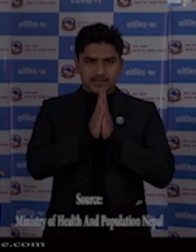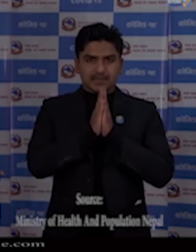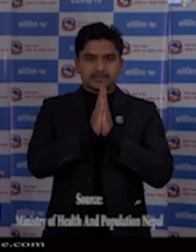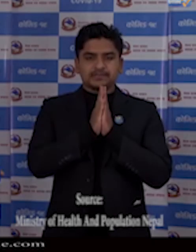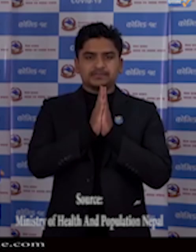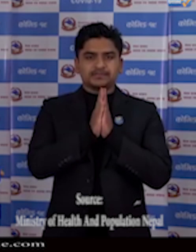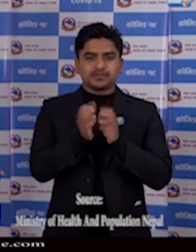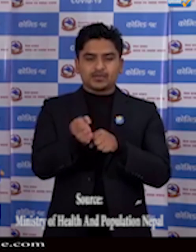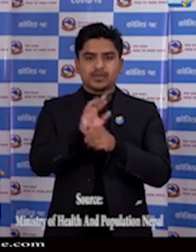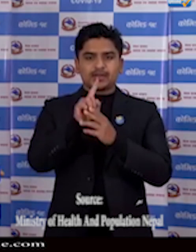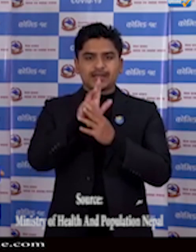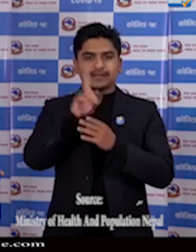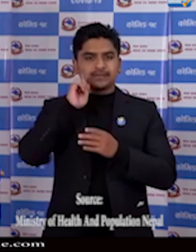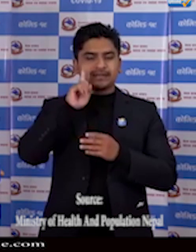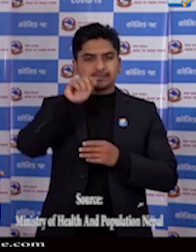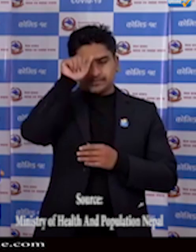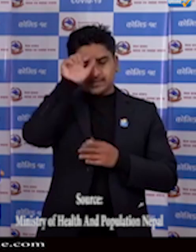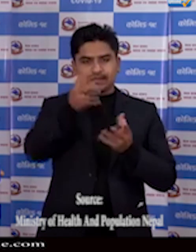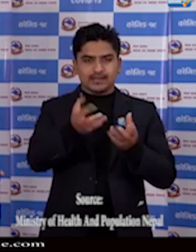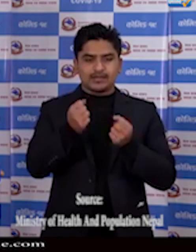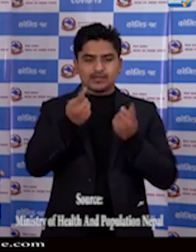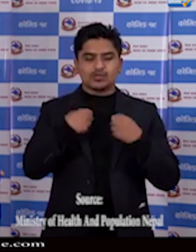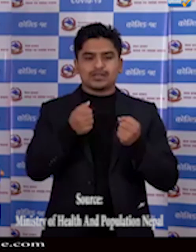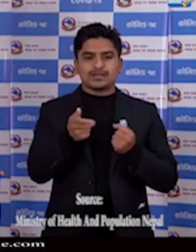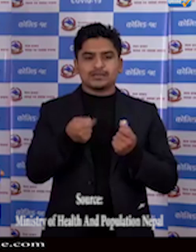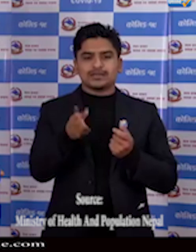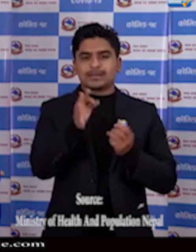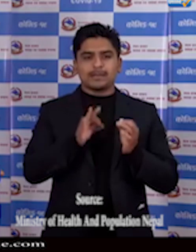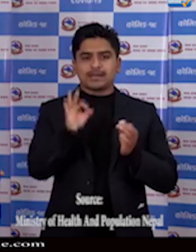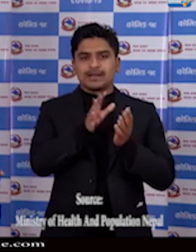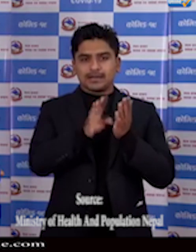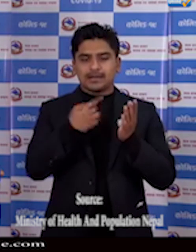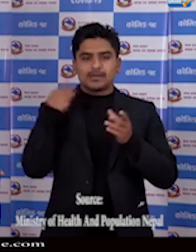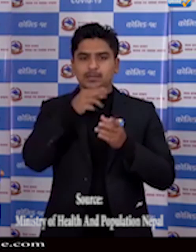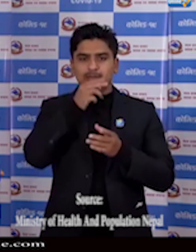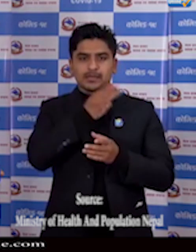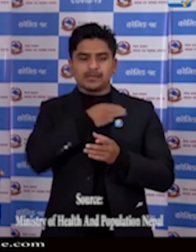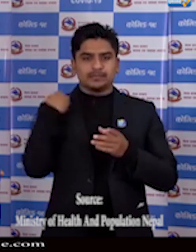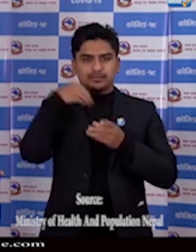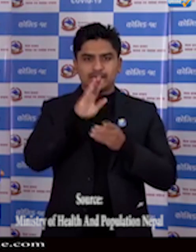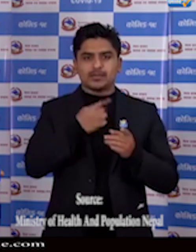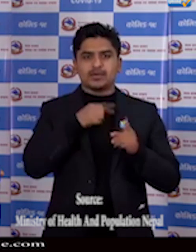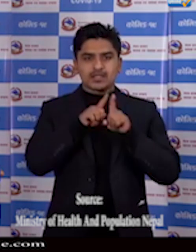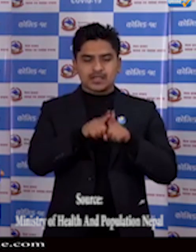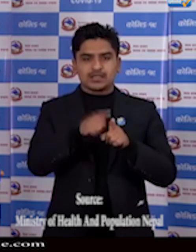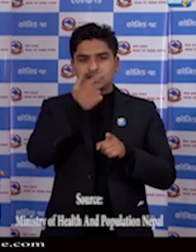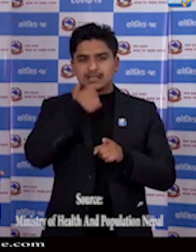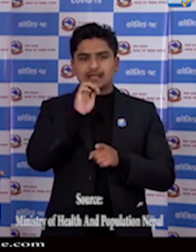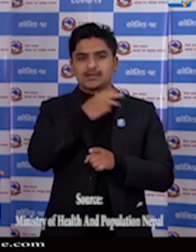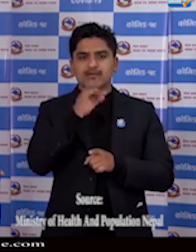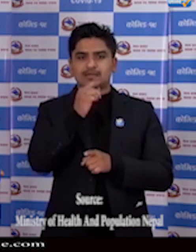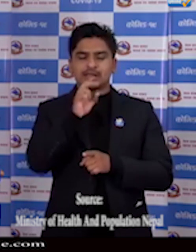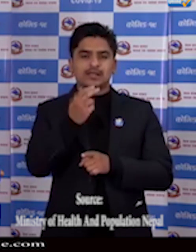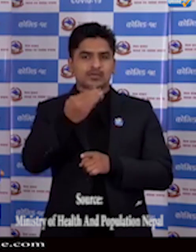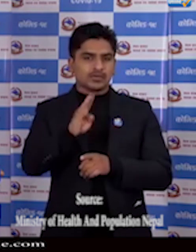नमस्कार। COVID-19 को दैनिक विवरण लिएर स्वास्थ्य तथा जनसङ्ख्या मन्त्रालयको तर्फबाट म प्रवक्ता उपस्थित छु। मेरो साथमा सागर सुवेदी